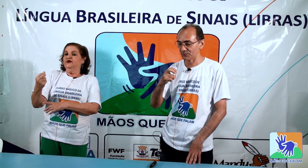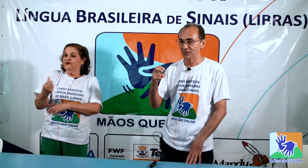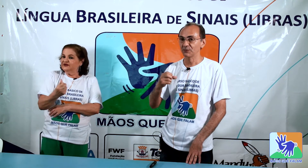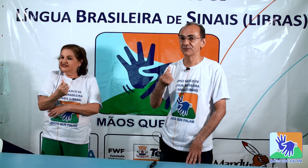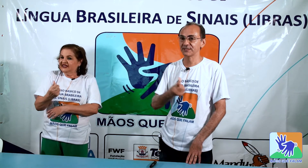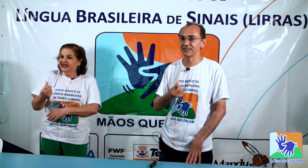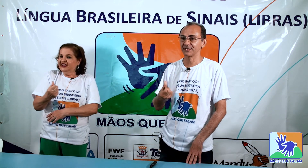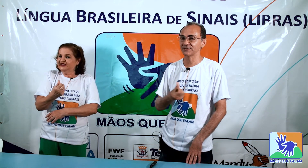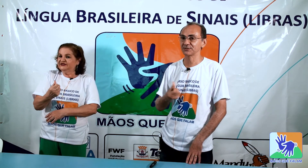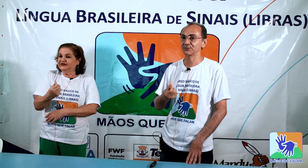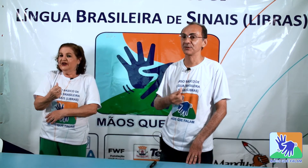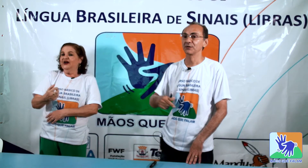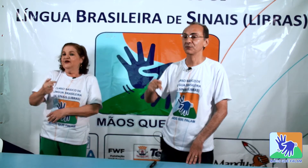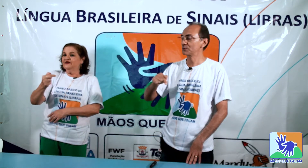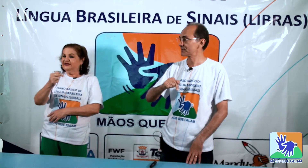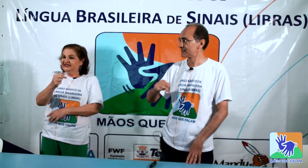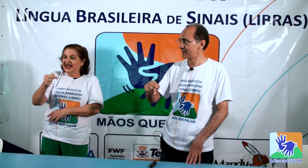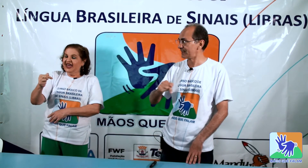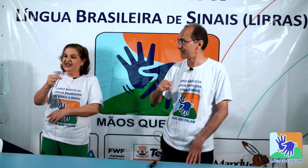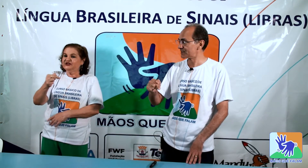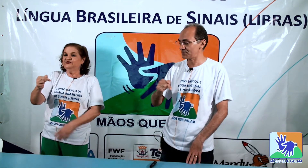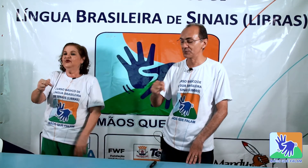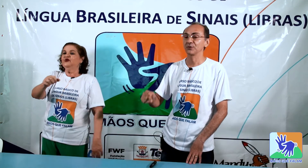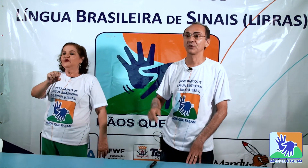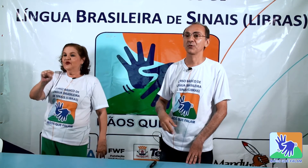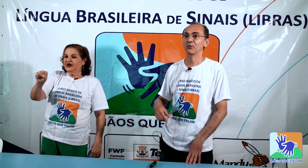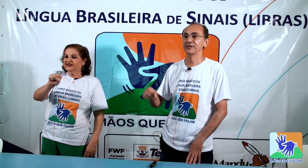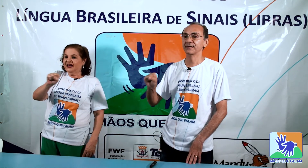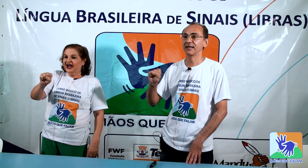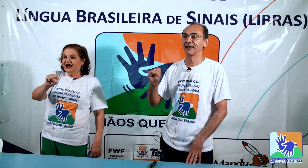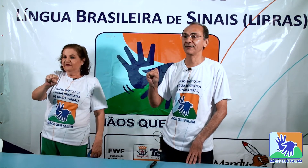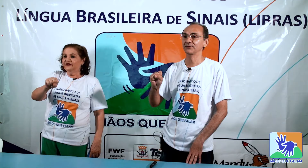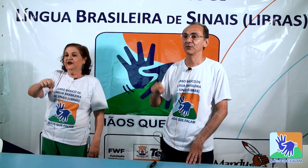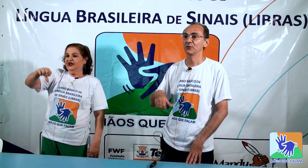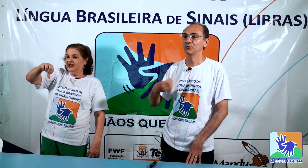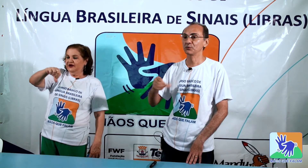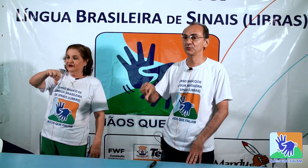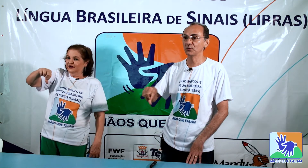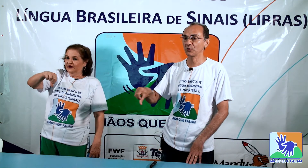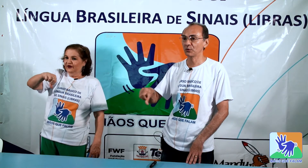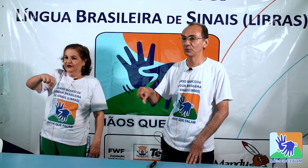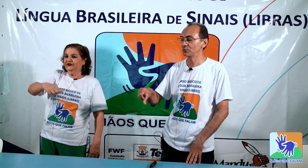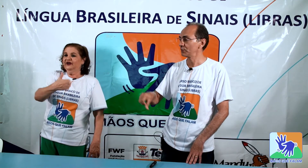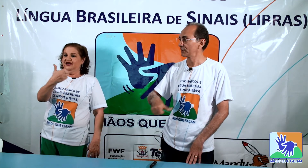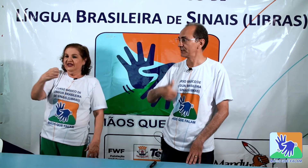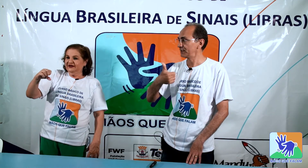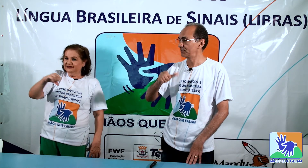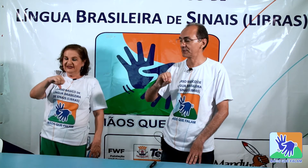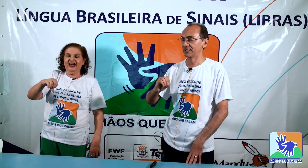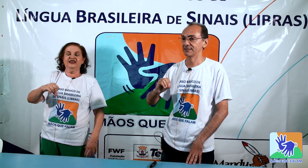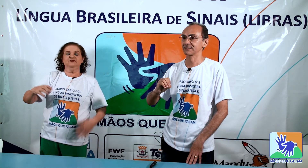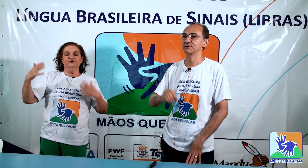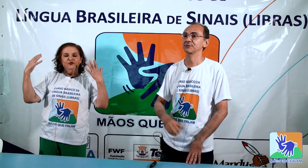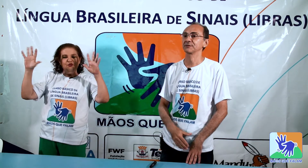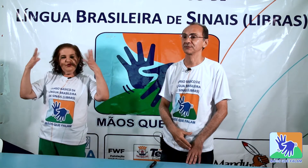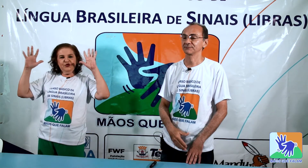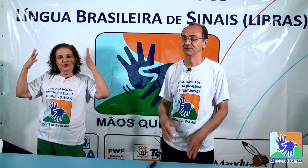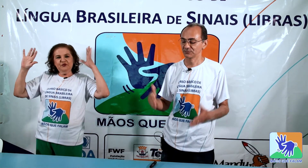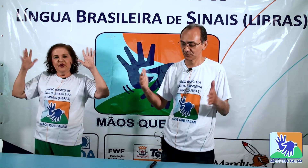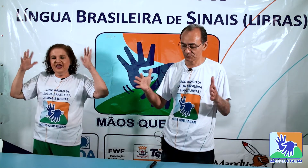o sexto, o sétimo, o oitavo, e o nono e o 10. Muito